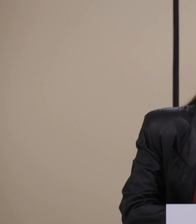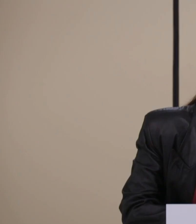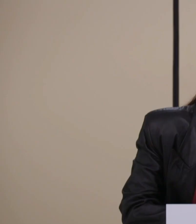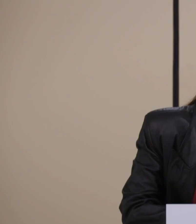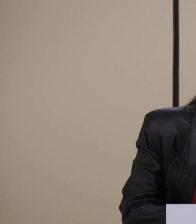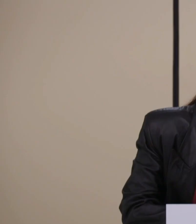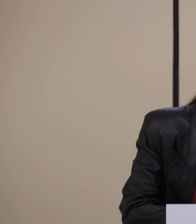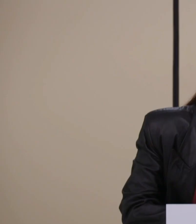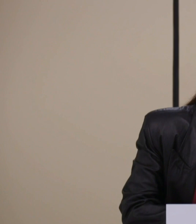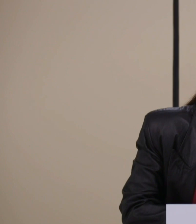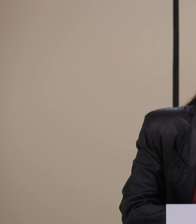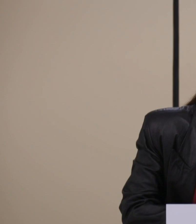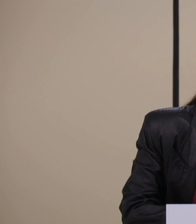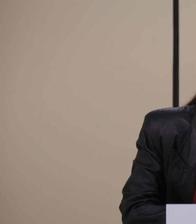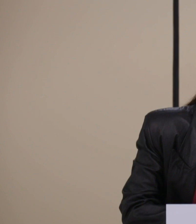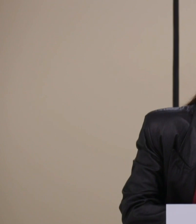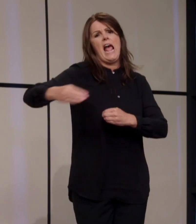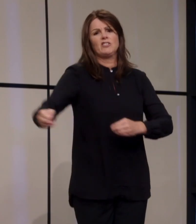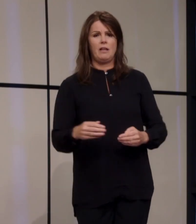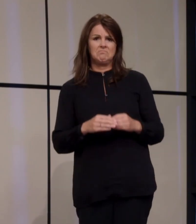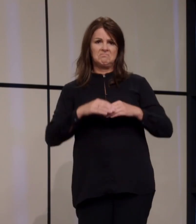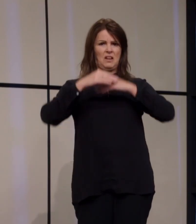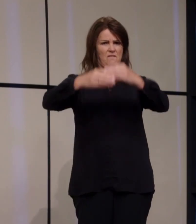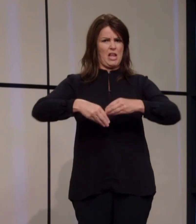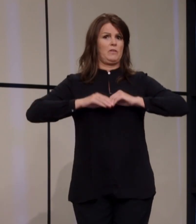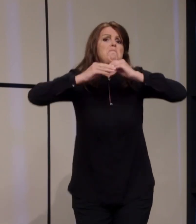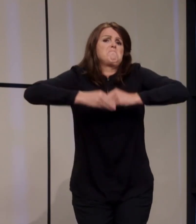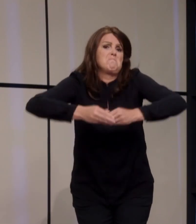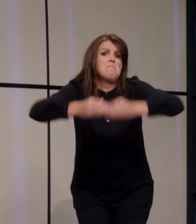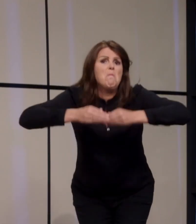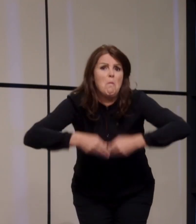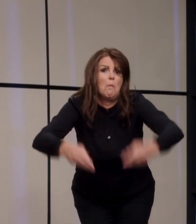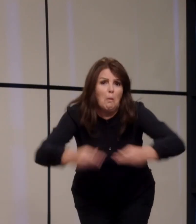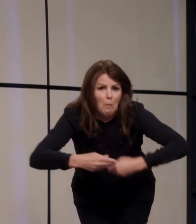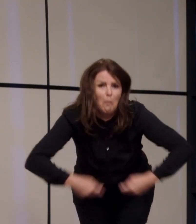zoals op 2. De laatste uitzending van De Wereld Draait Door.